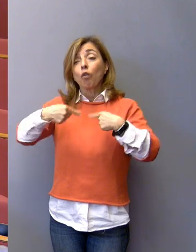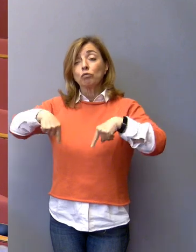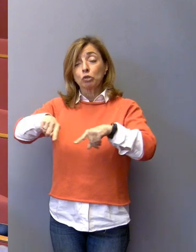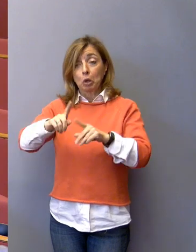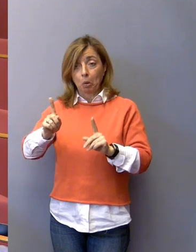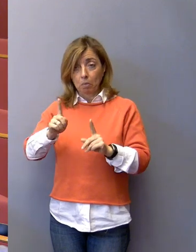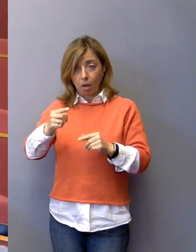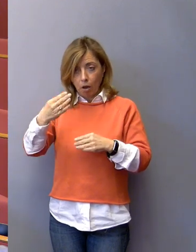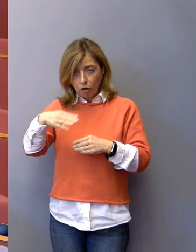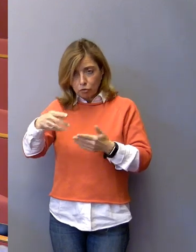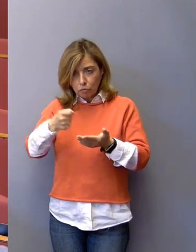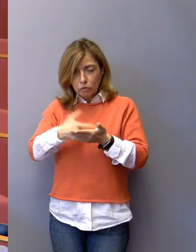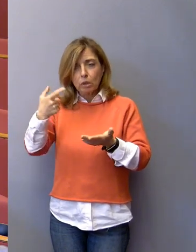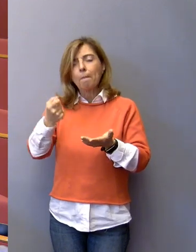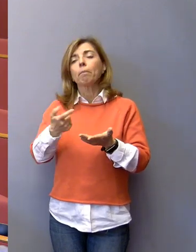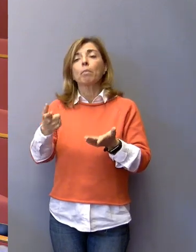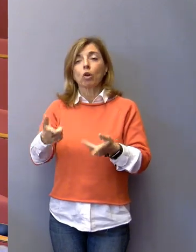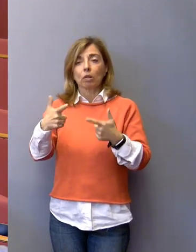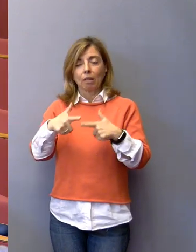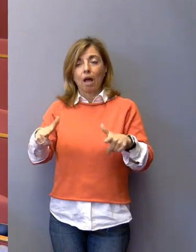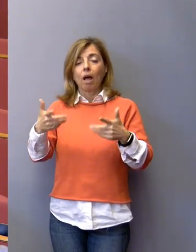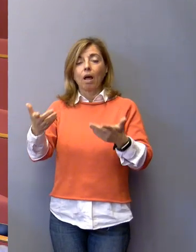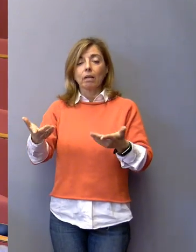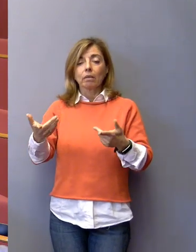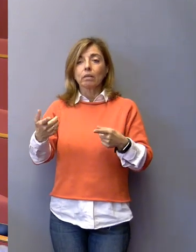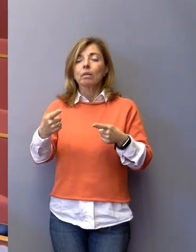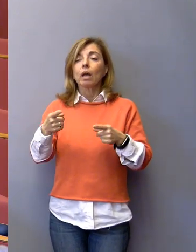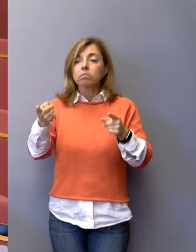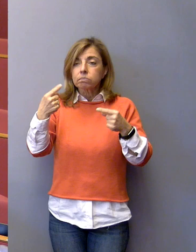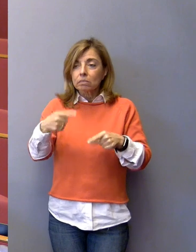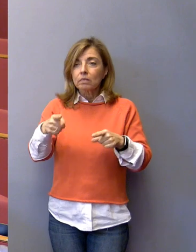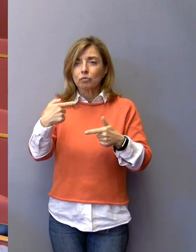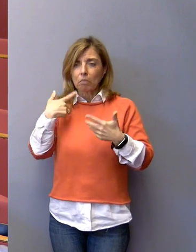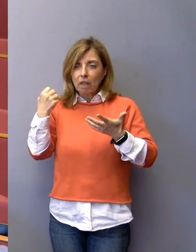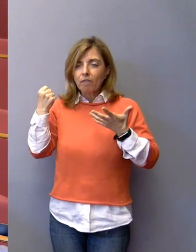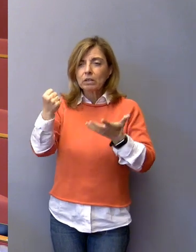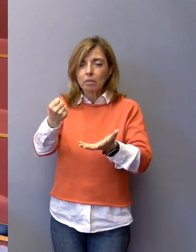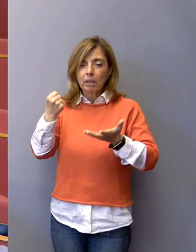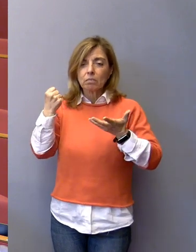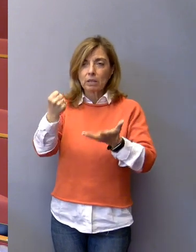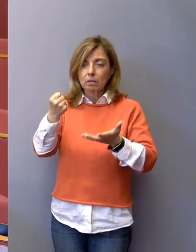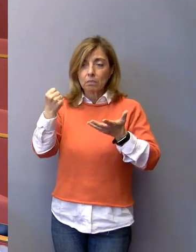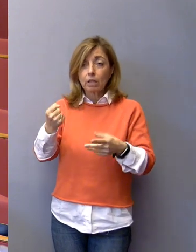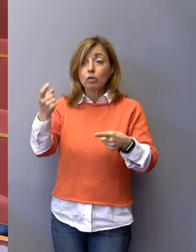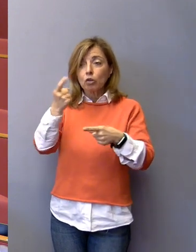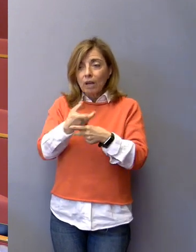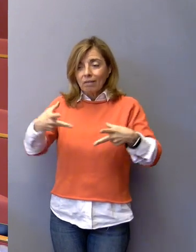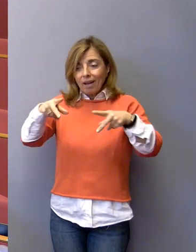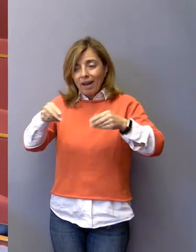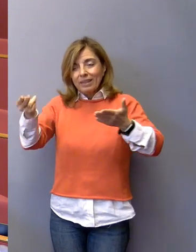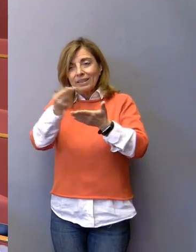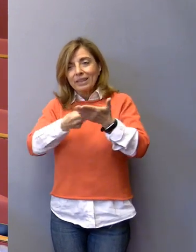senza assumersi l'onere di un'amministrazione di ridisegnare A fronte dirigenti investimenti l'identità urbanistica di una città domani